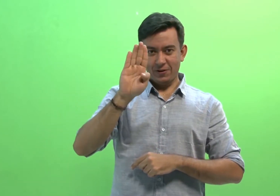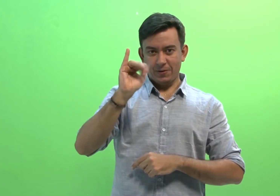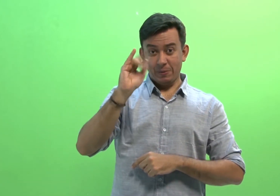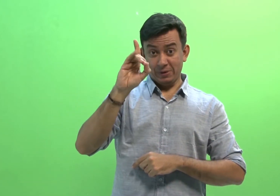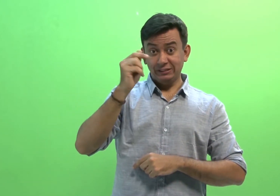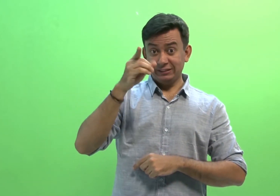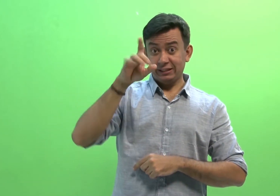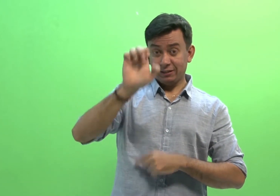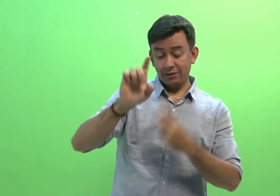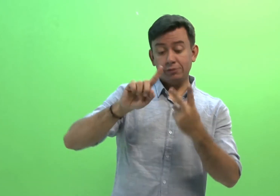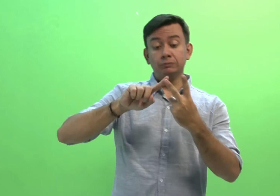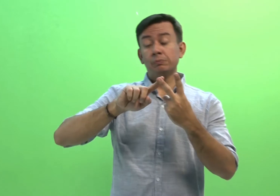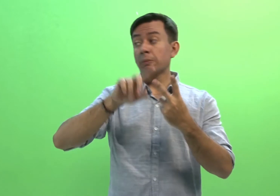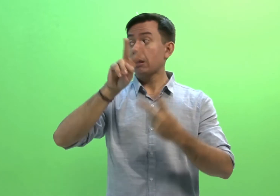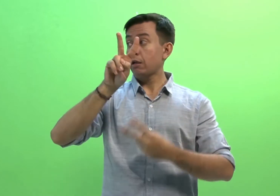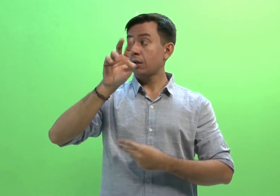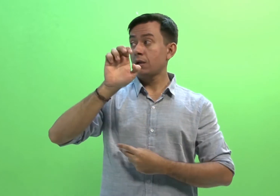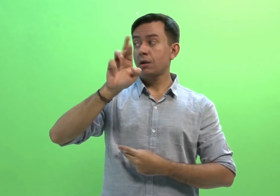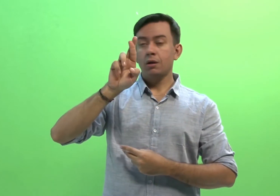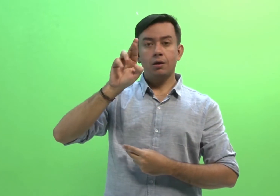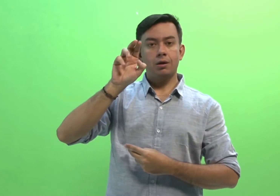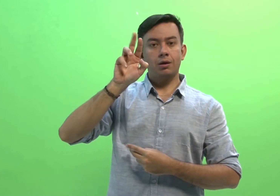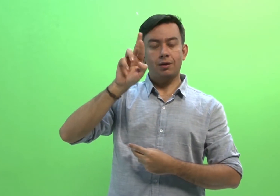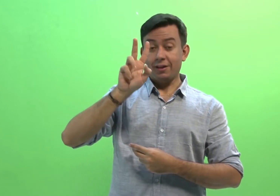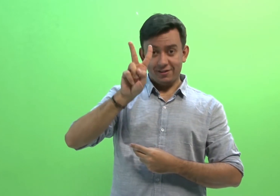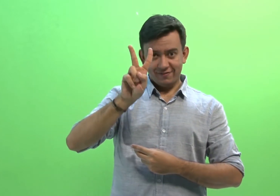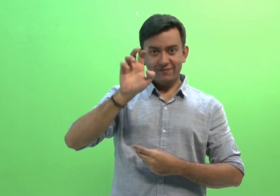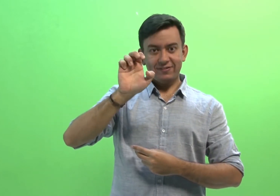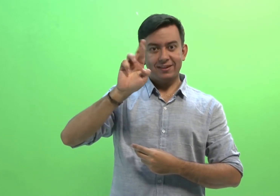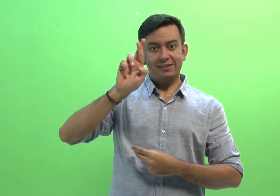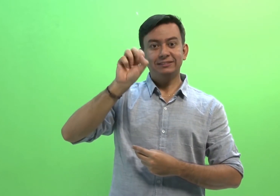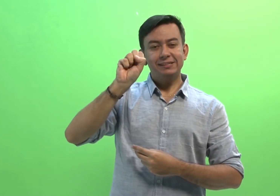sobre a flexibilidade e também